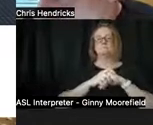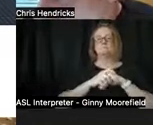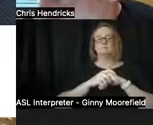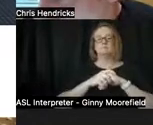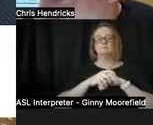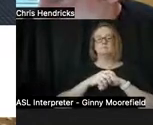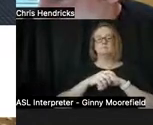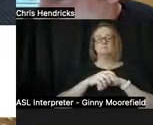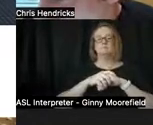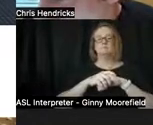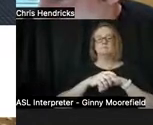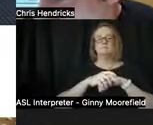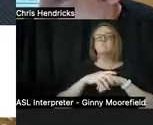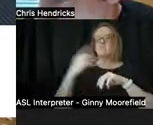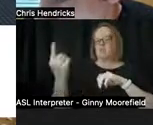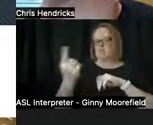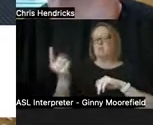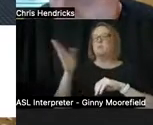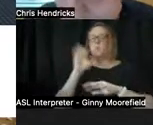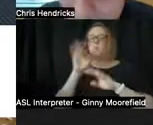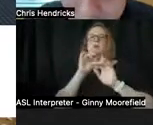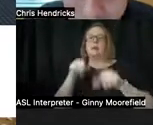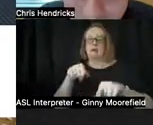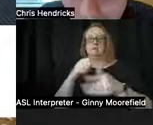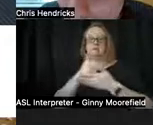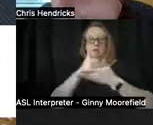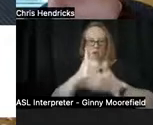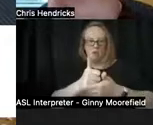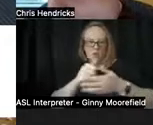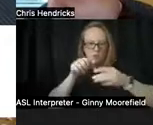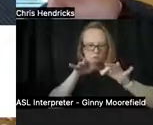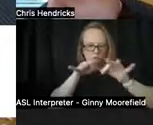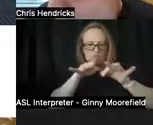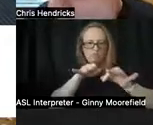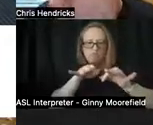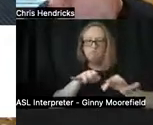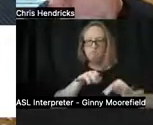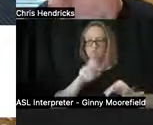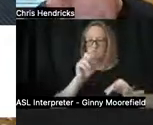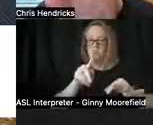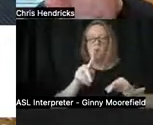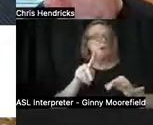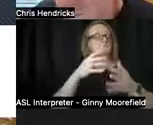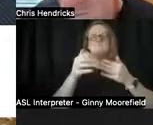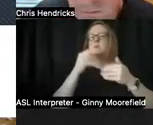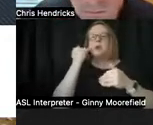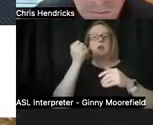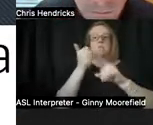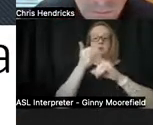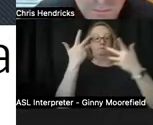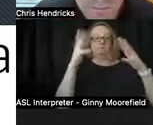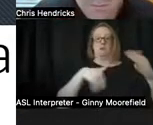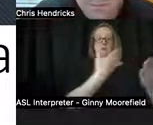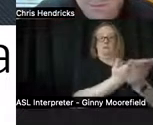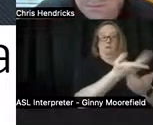recibir una respuesta y alguien les ayudará a ver ese